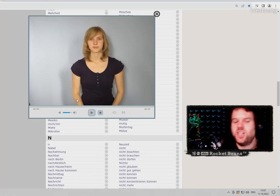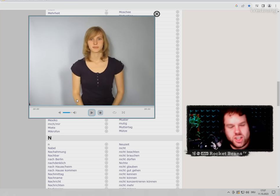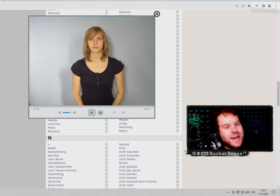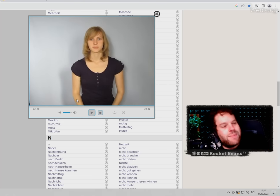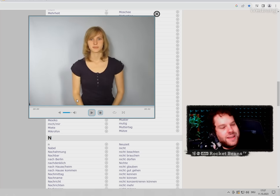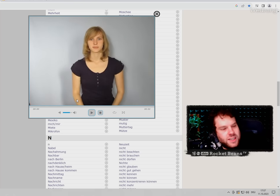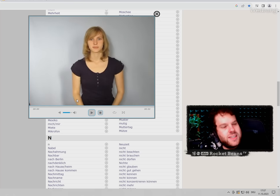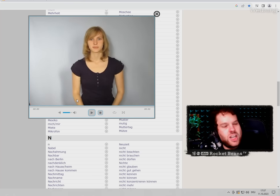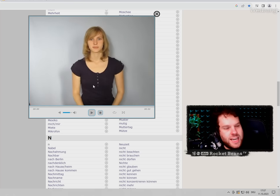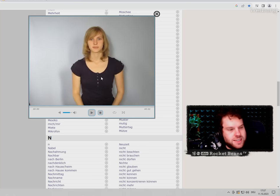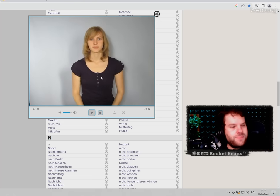Muschel. Nicht schlecht.